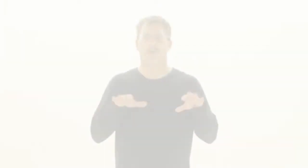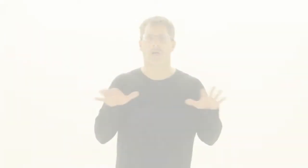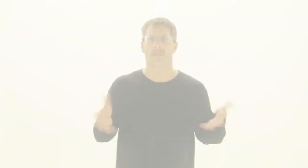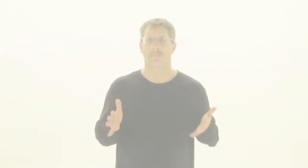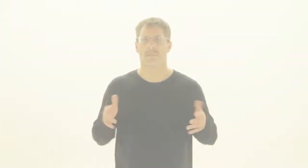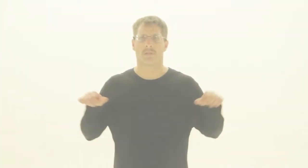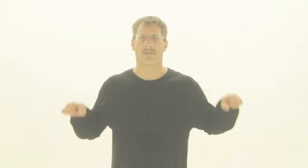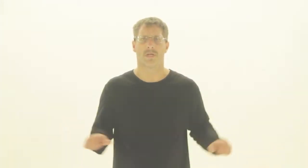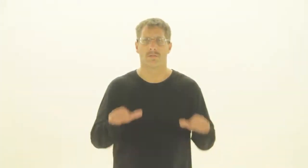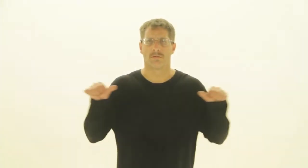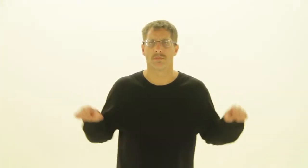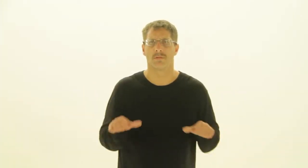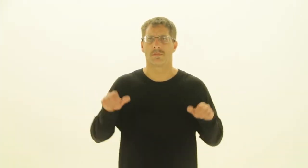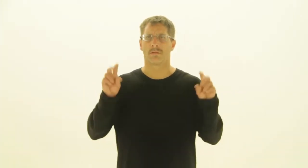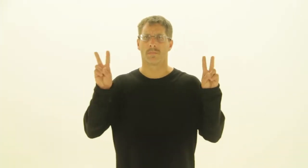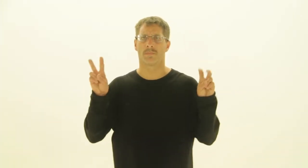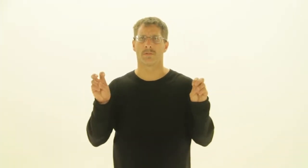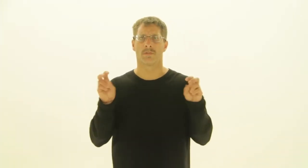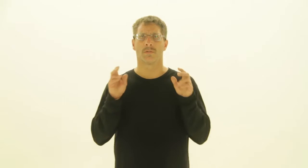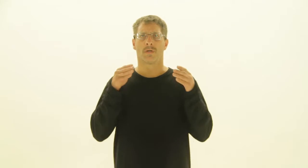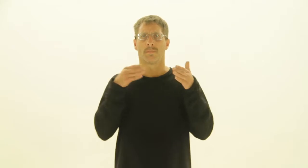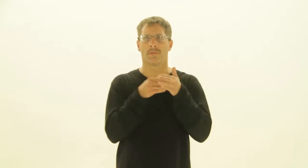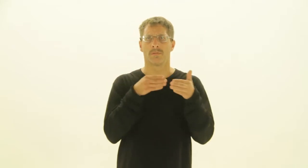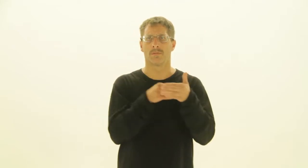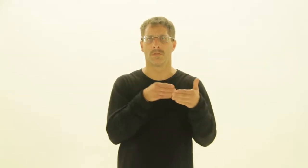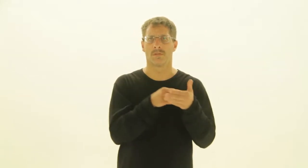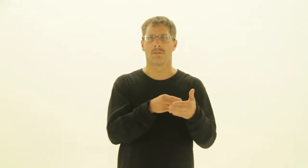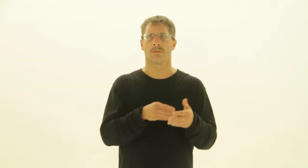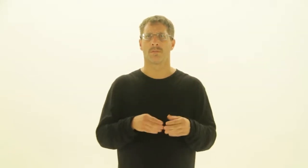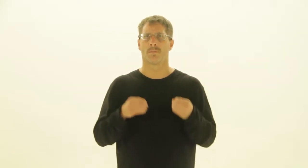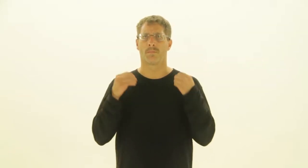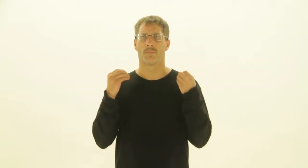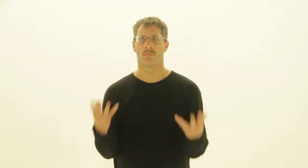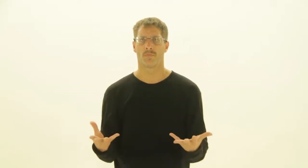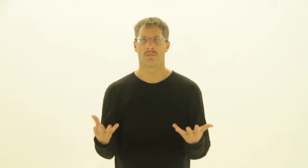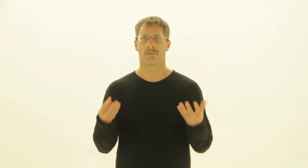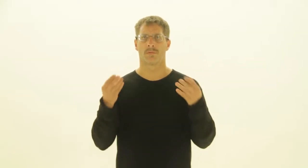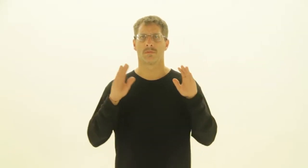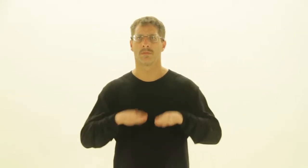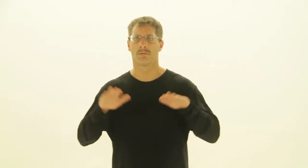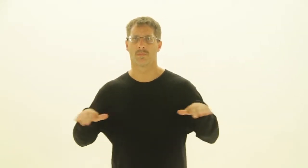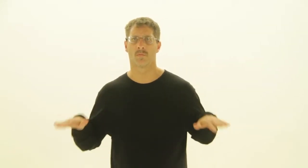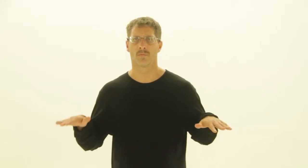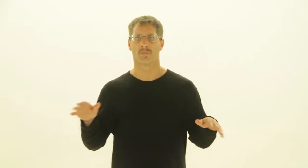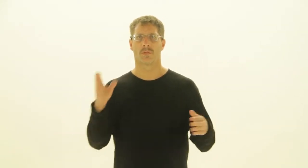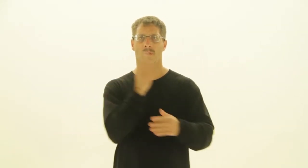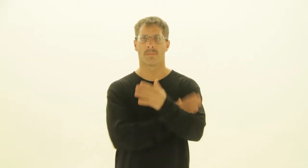Bueno, vamos a hacer una actividad. El tema es las barreras. ¿Por qué los niños con discapacidad